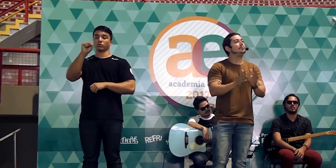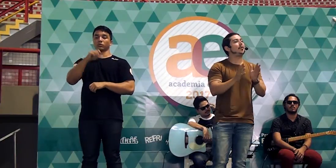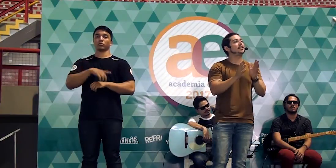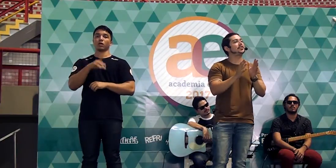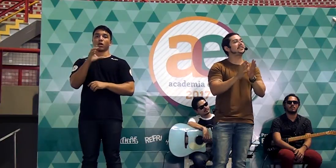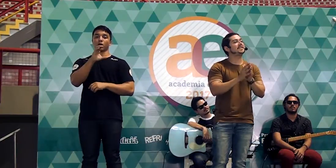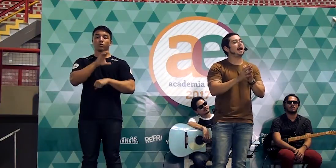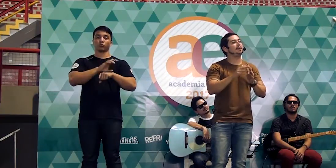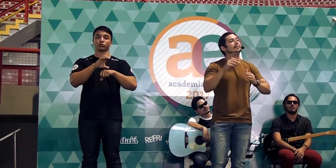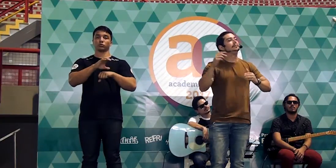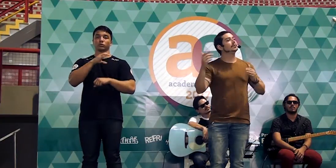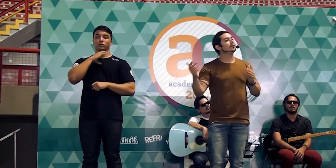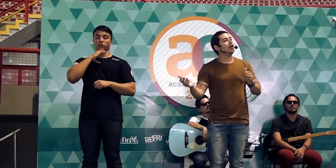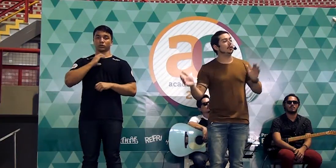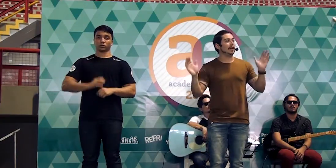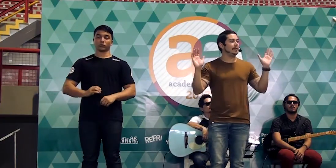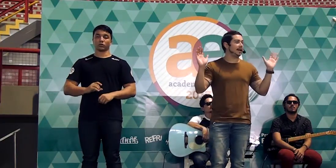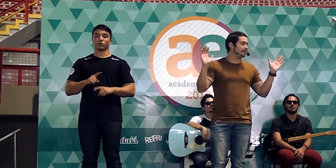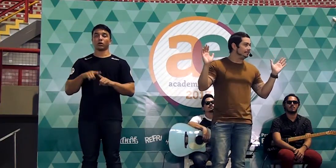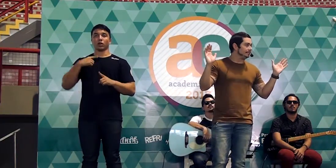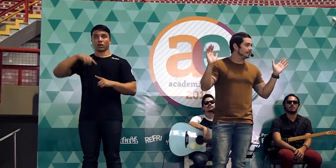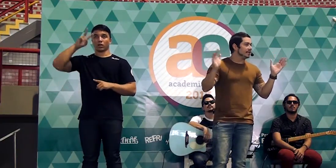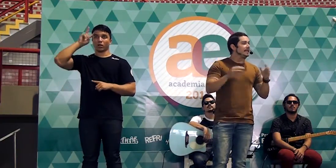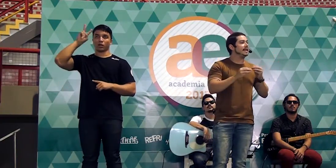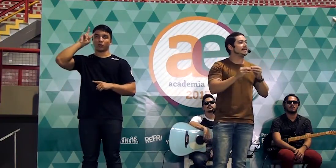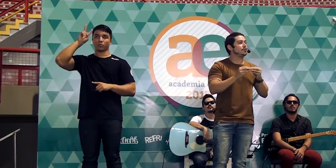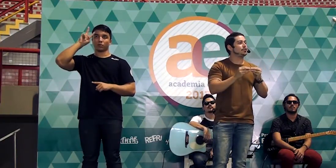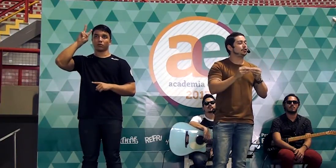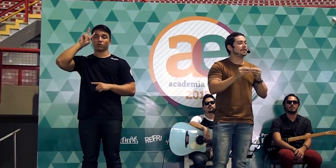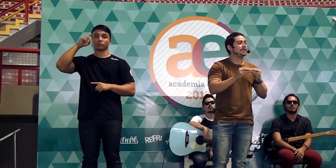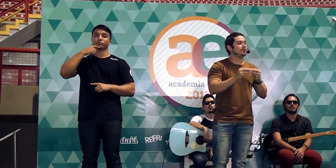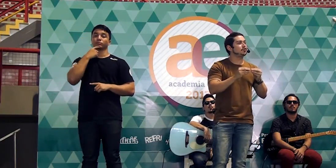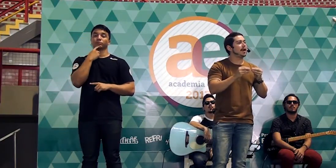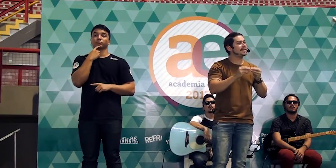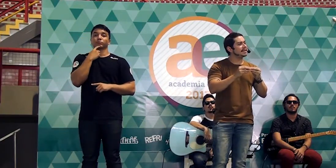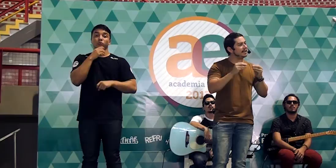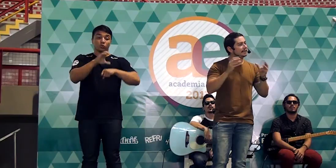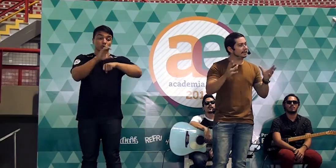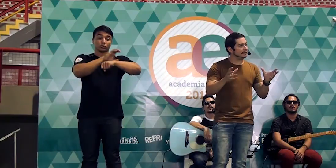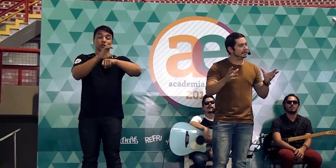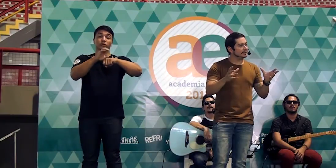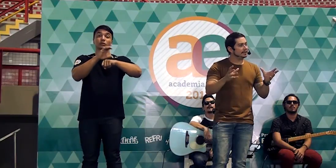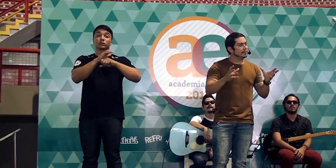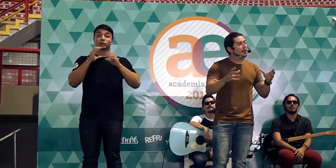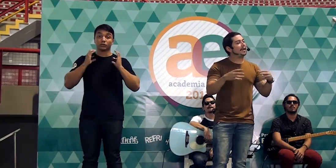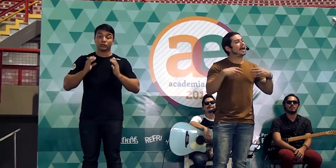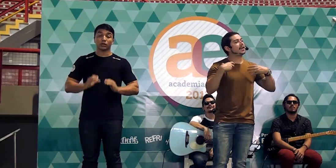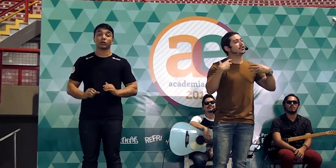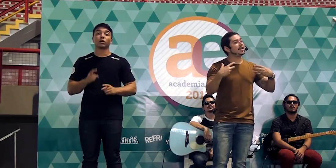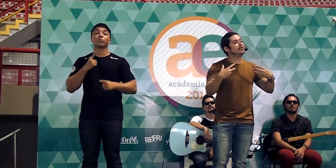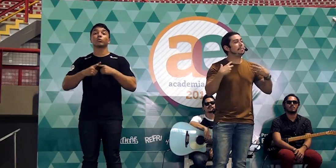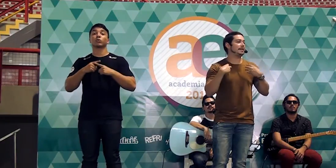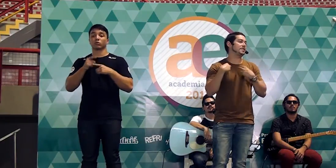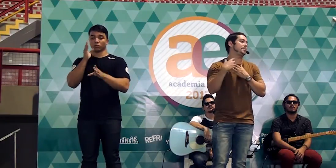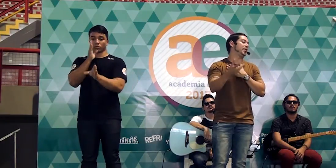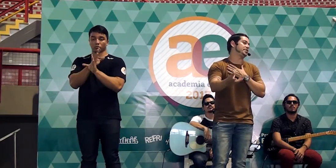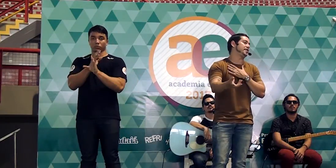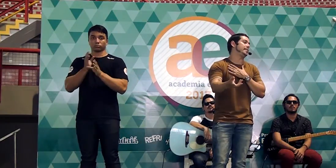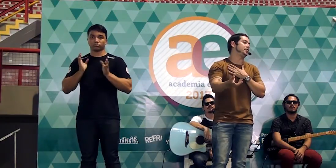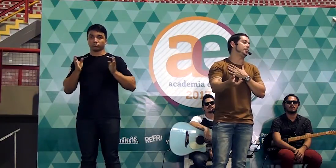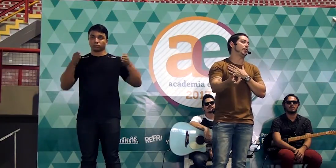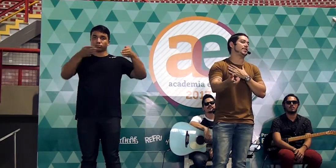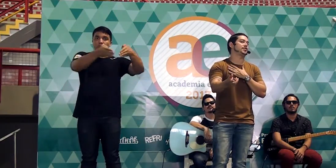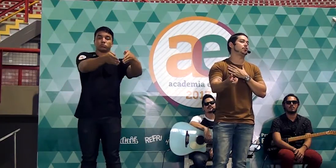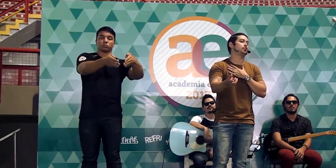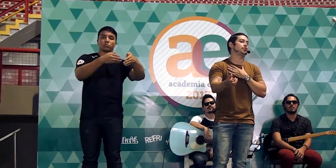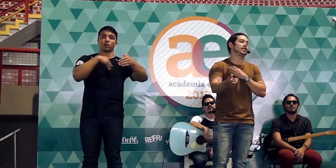Cidadã, pouca gente sabe ou lembra que essa Constituição só é cidadã porque a gente participou